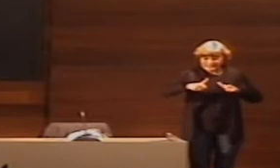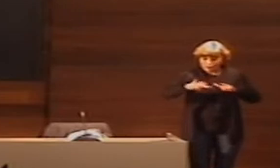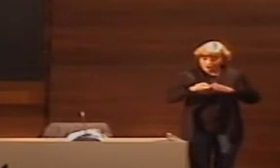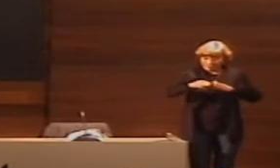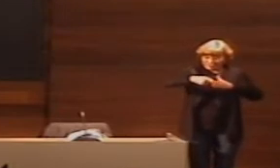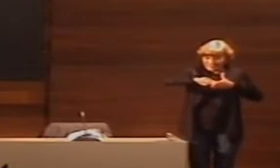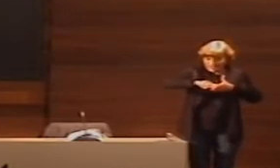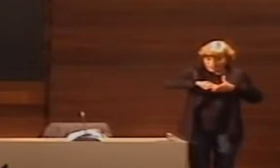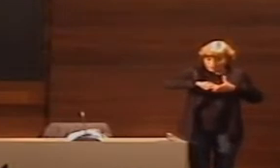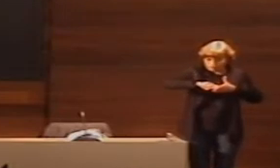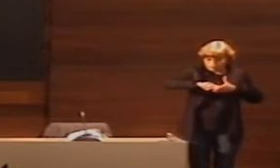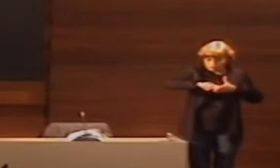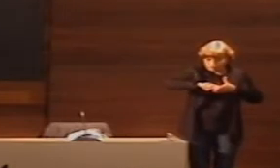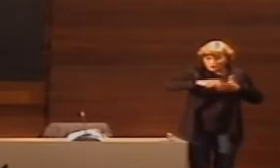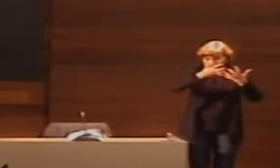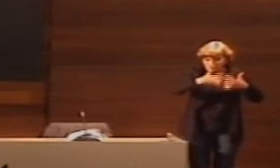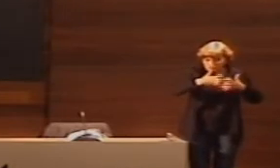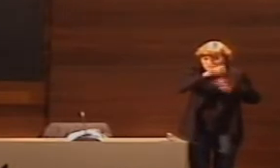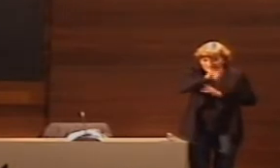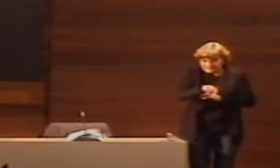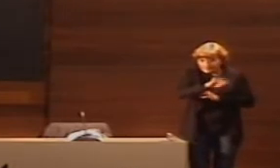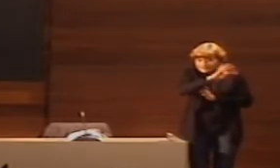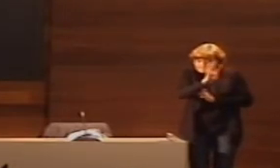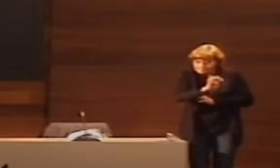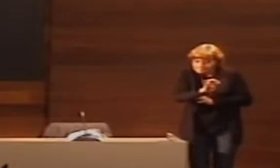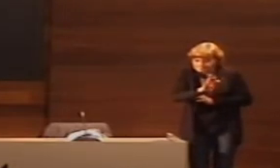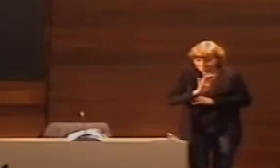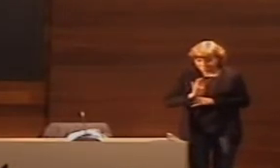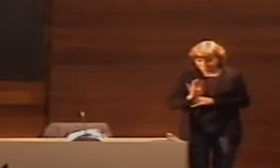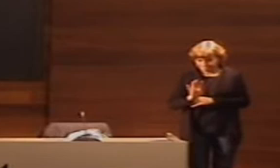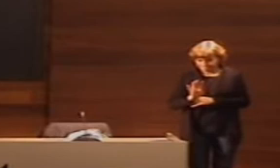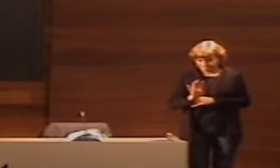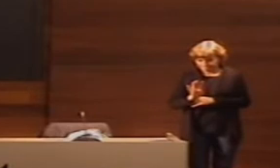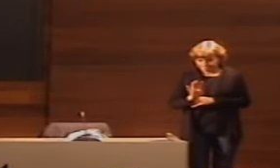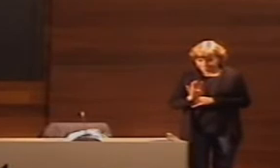esto varíe. Vamos a ir viéndolo, ¿no?